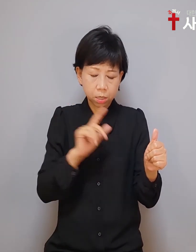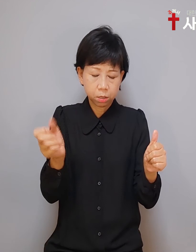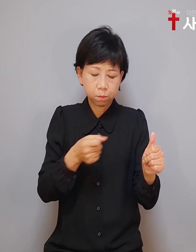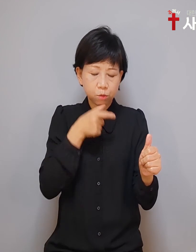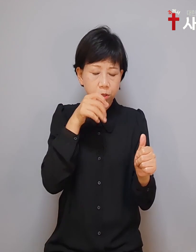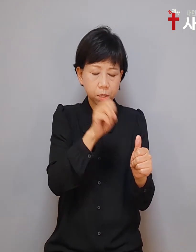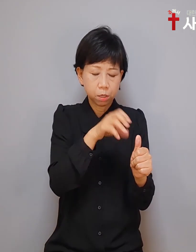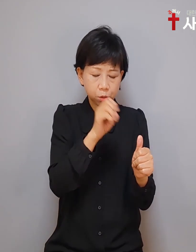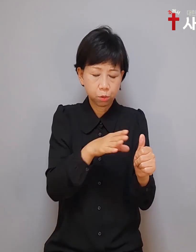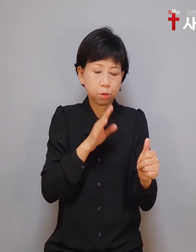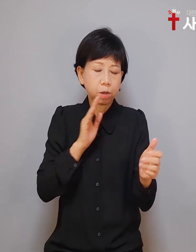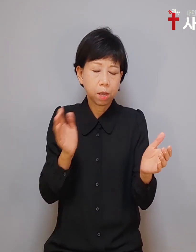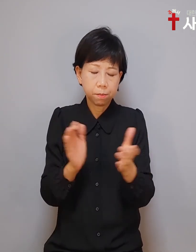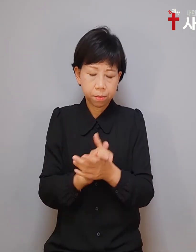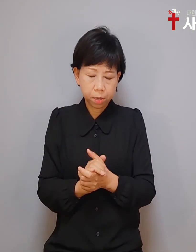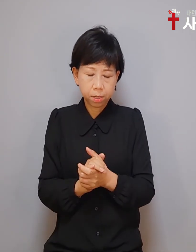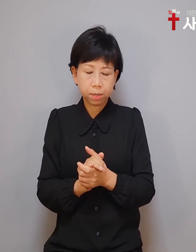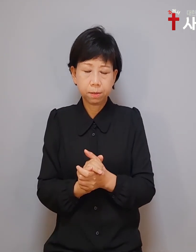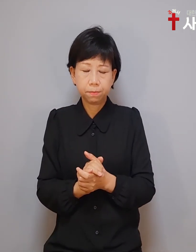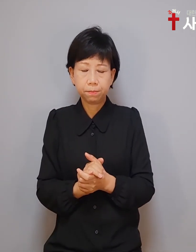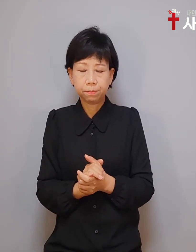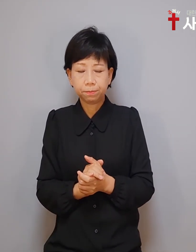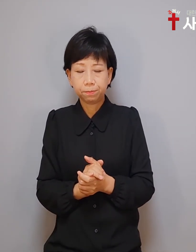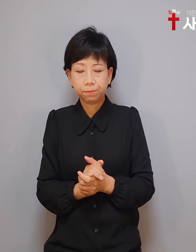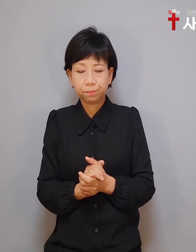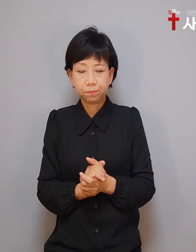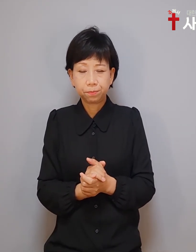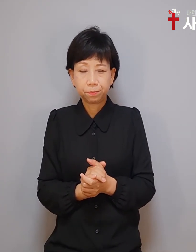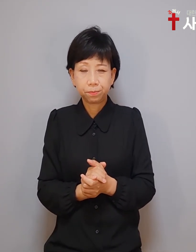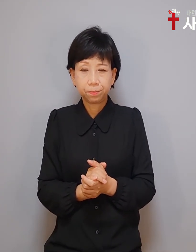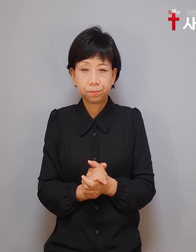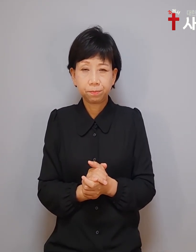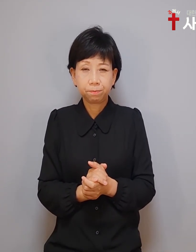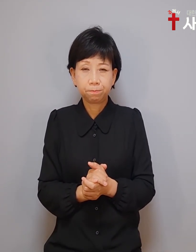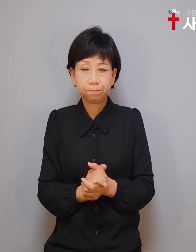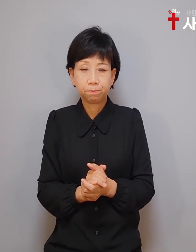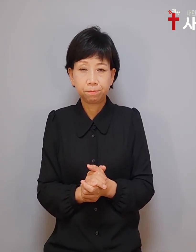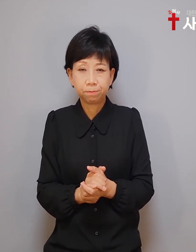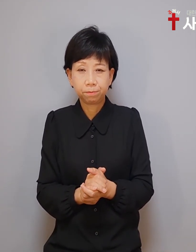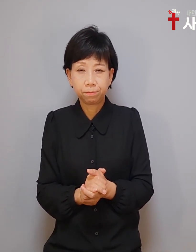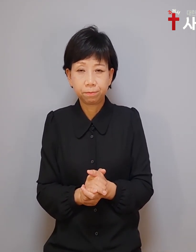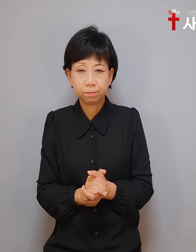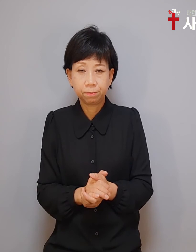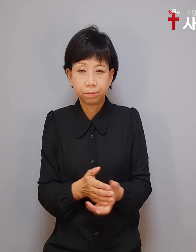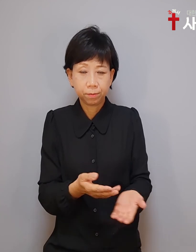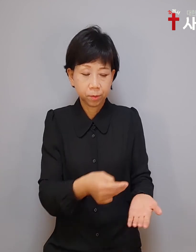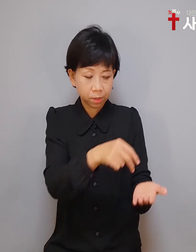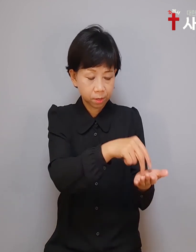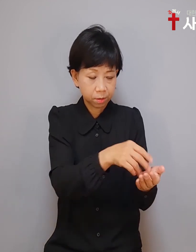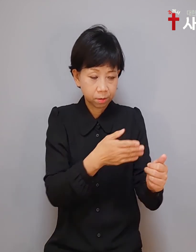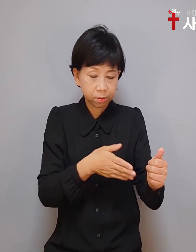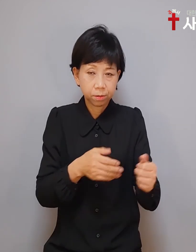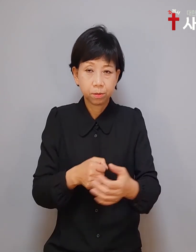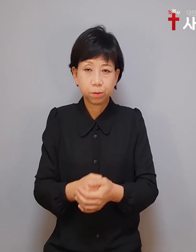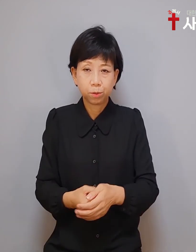세례를 주노라. 아멘. 네, 이제 일어나시면 됩니다. 네.